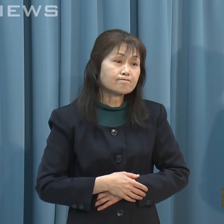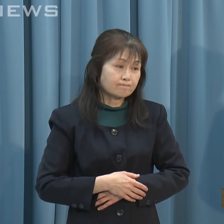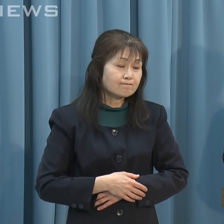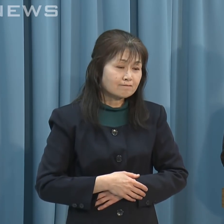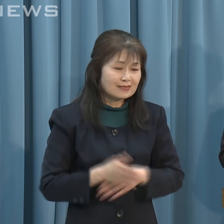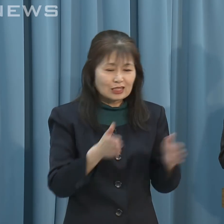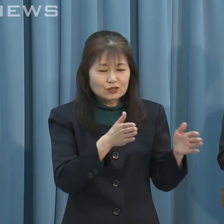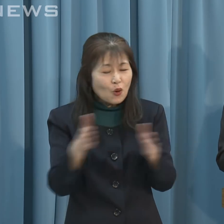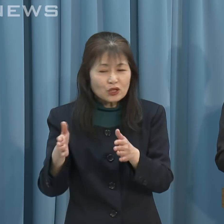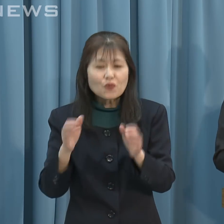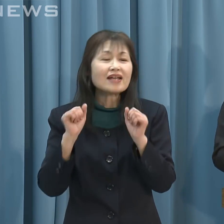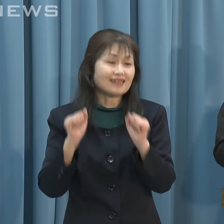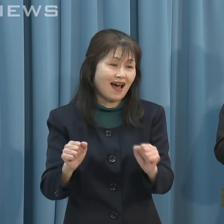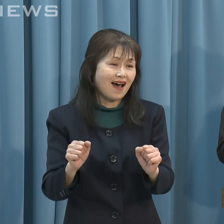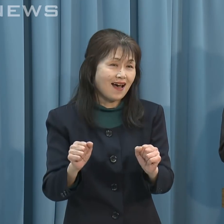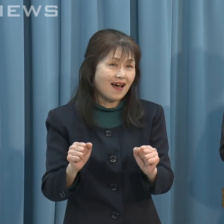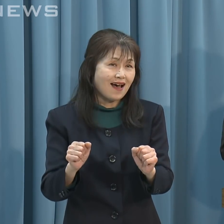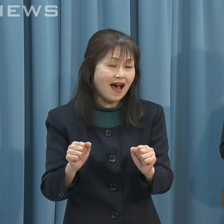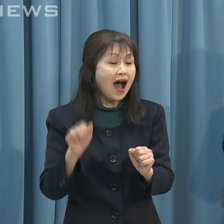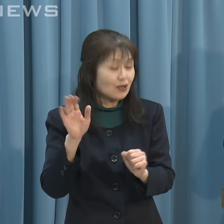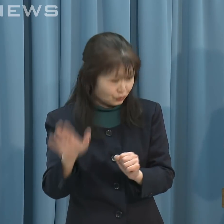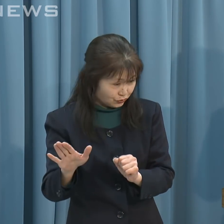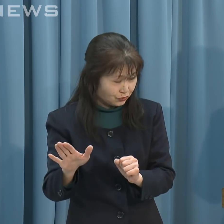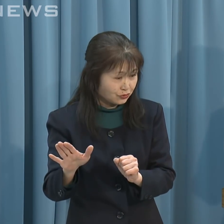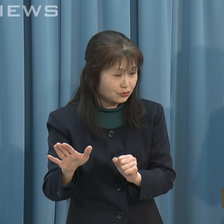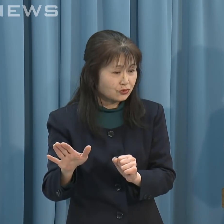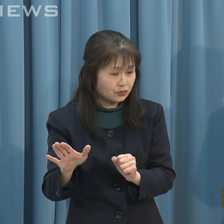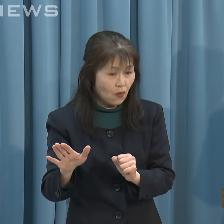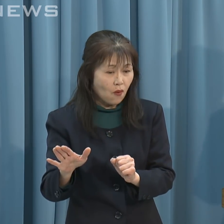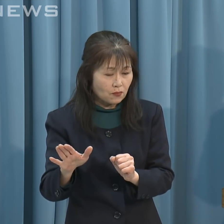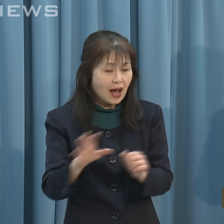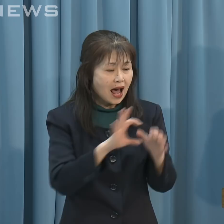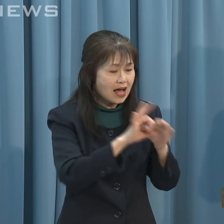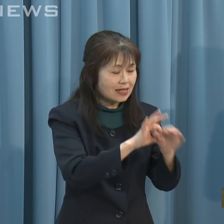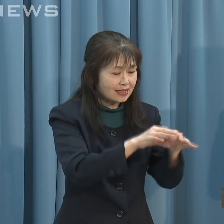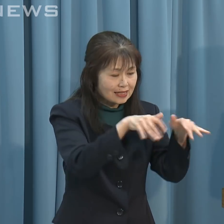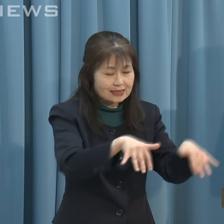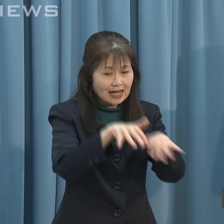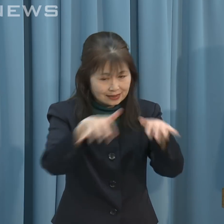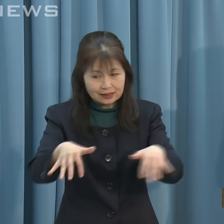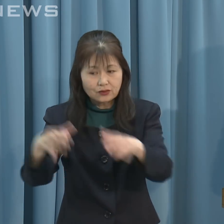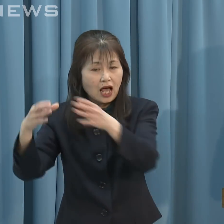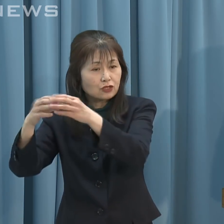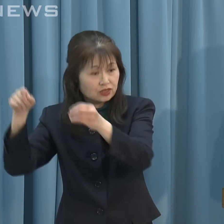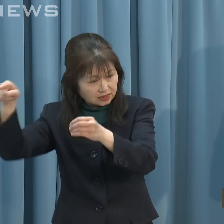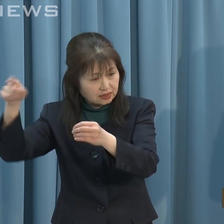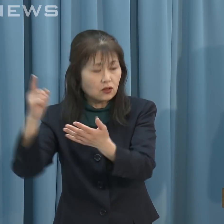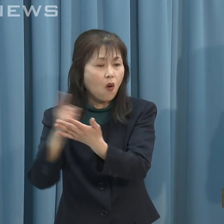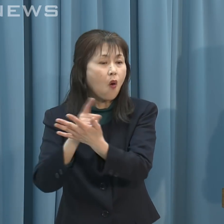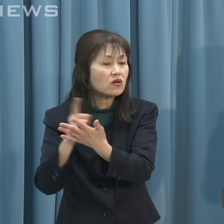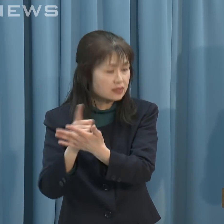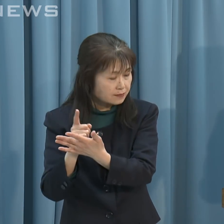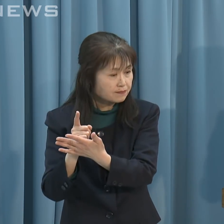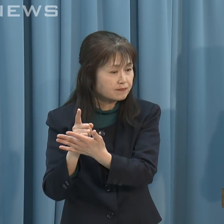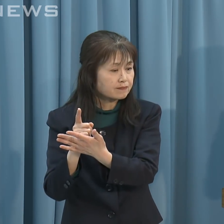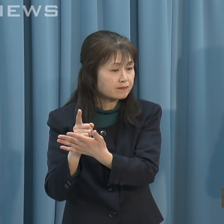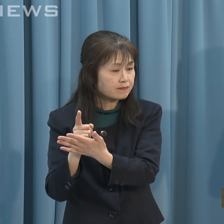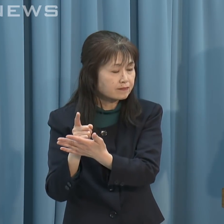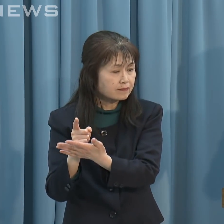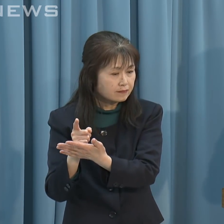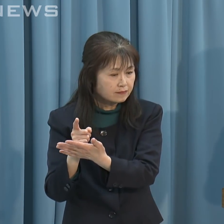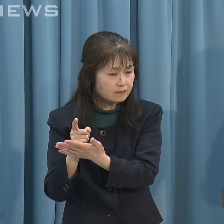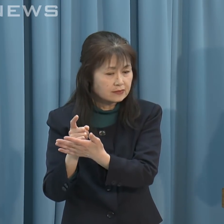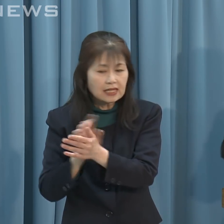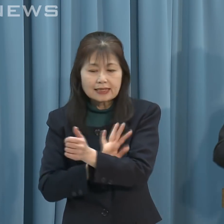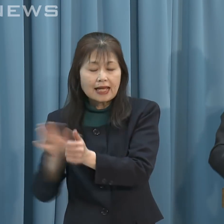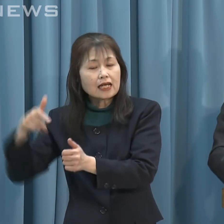用意はしてたやつと、その関係機関、国の方針、それから内閣